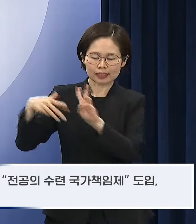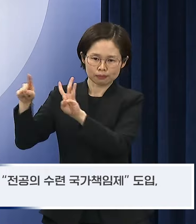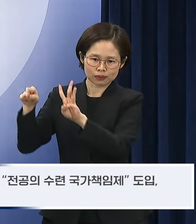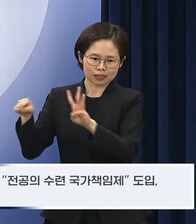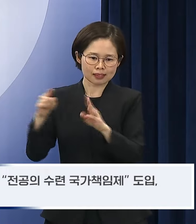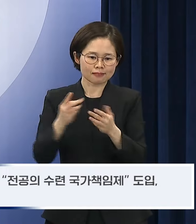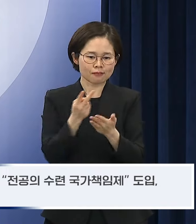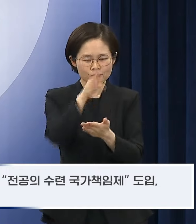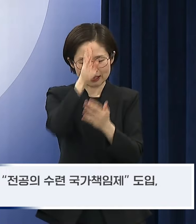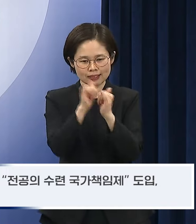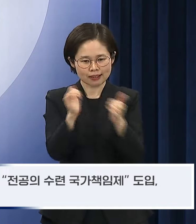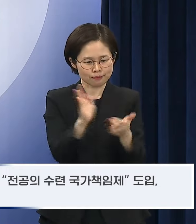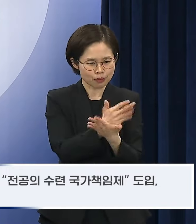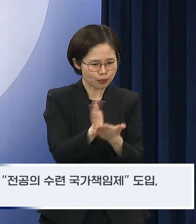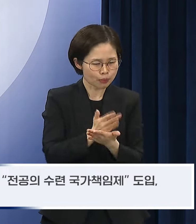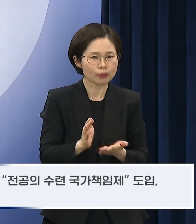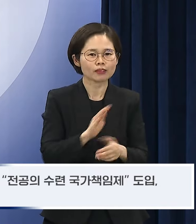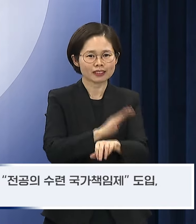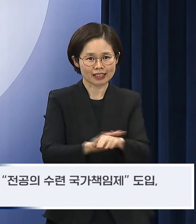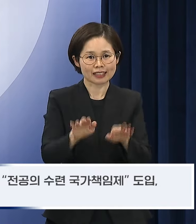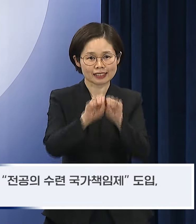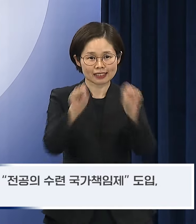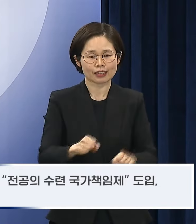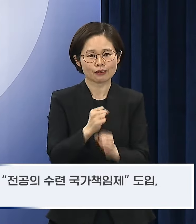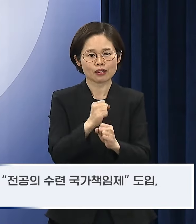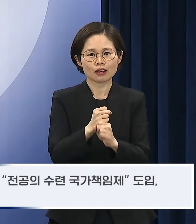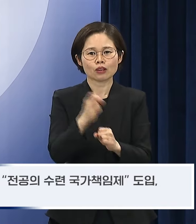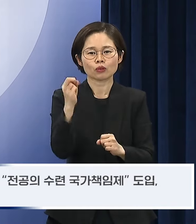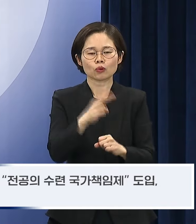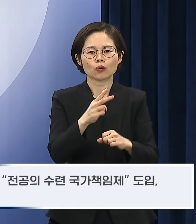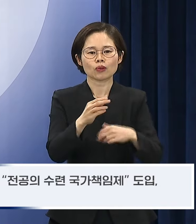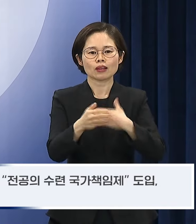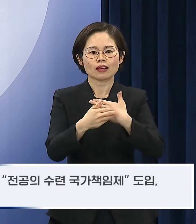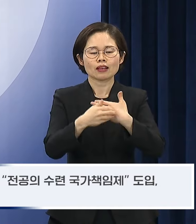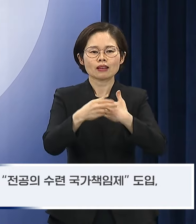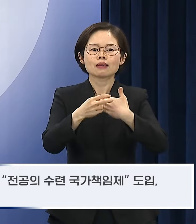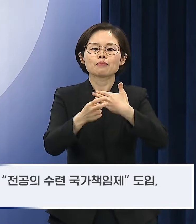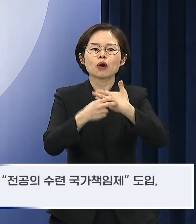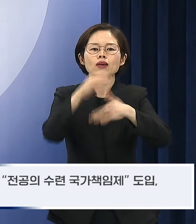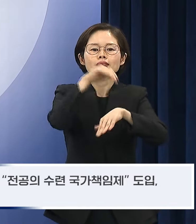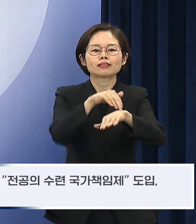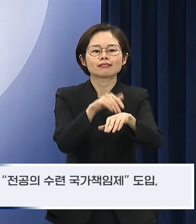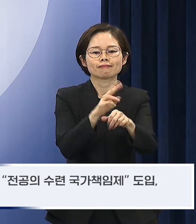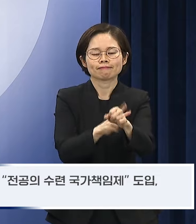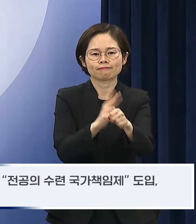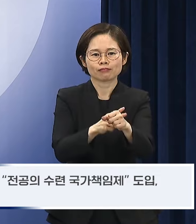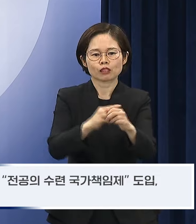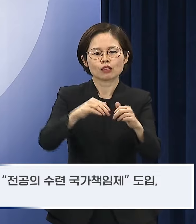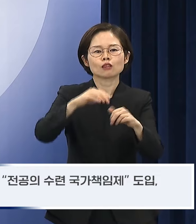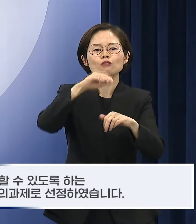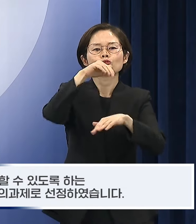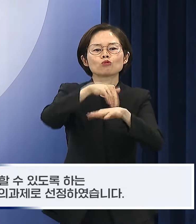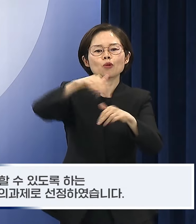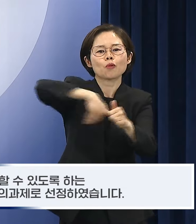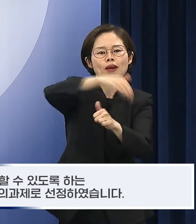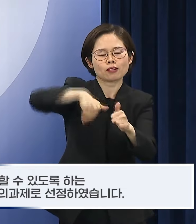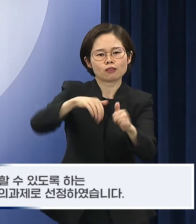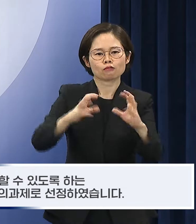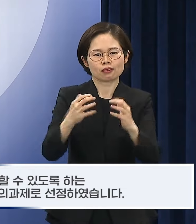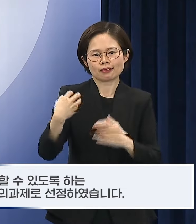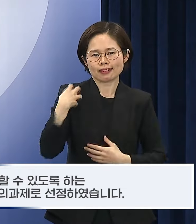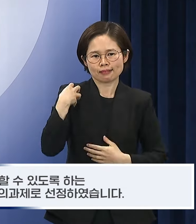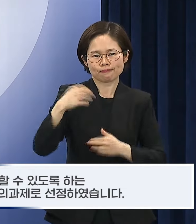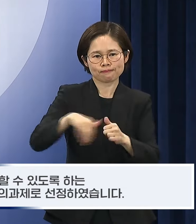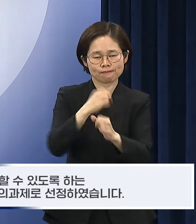전공의 업무 부담을 덜고 수련의 질을 제고하는 전공의 수련 국가 책임제 도입, 환자는